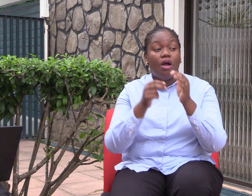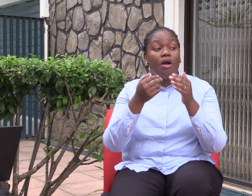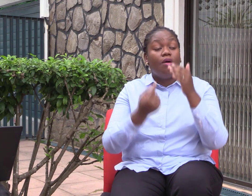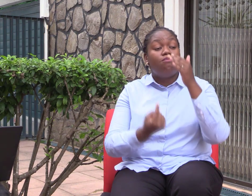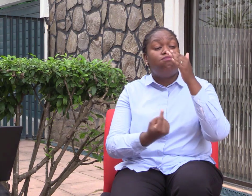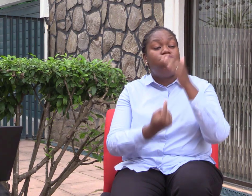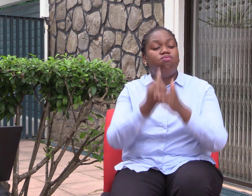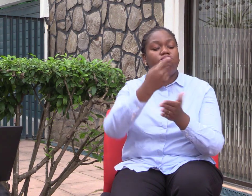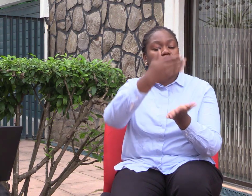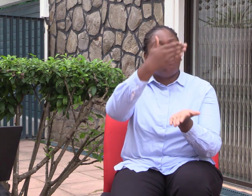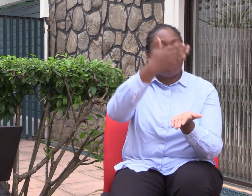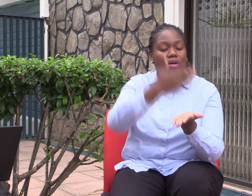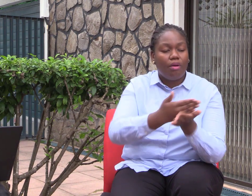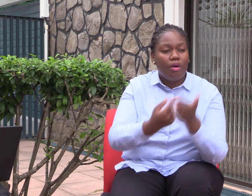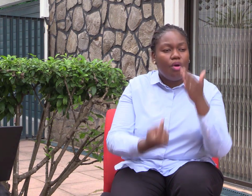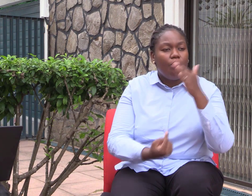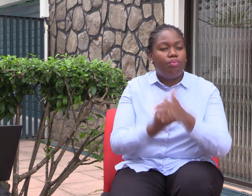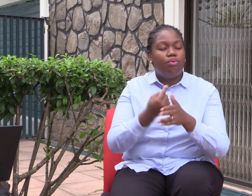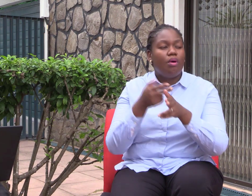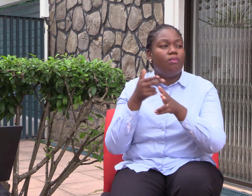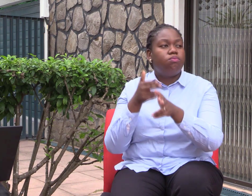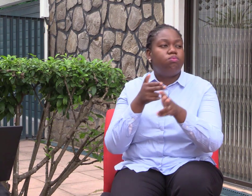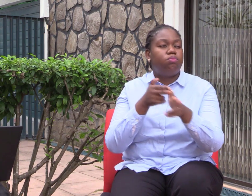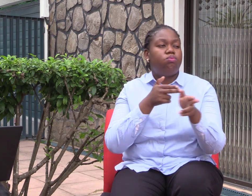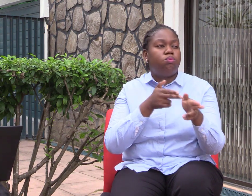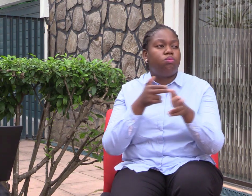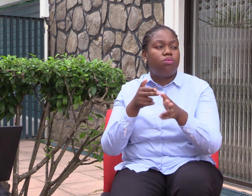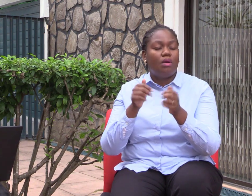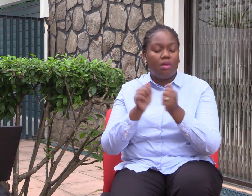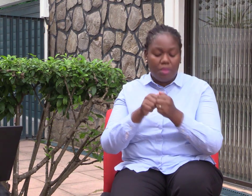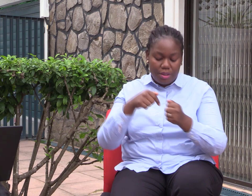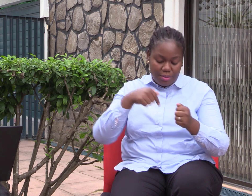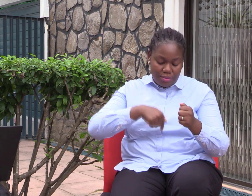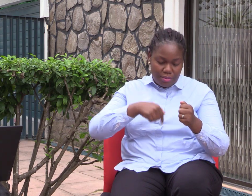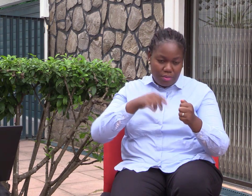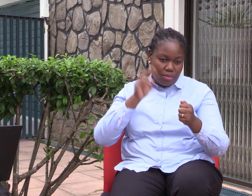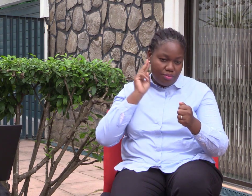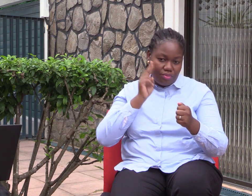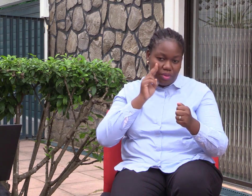ela viajou até Xai-Xai e no meio da sua viagem,